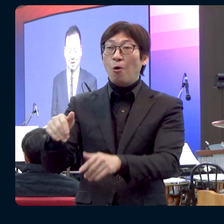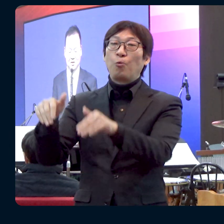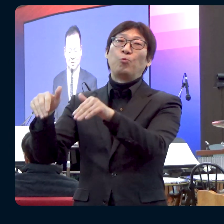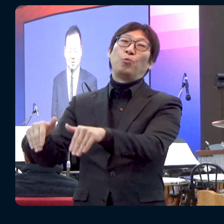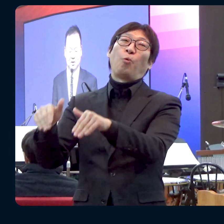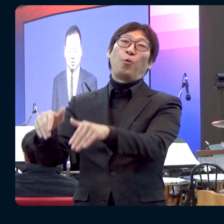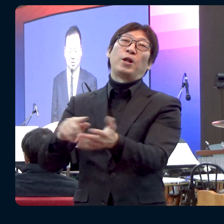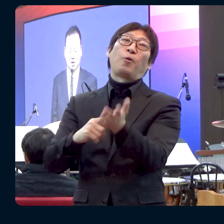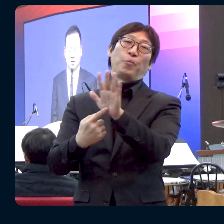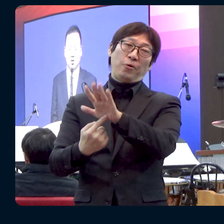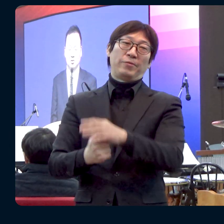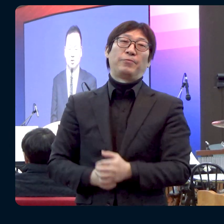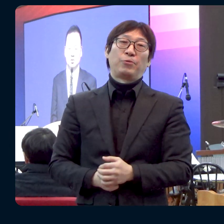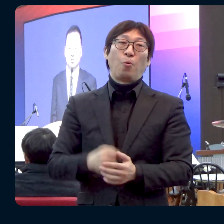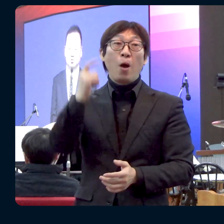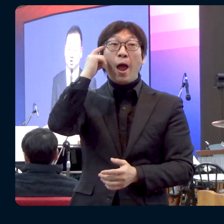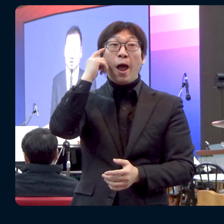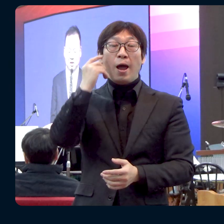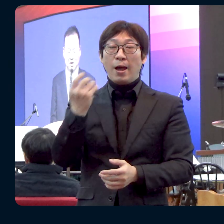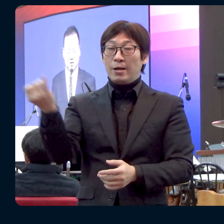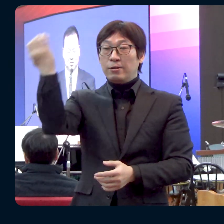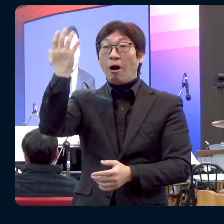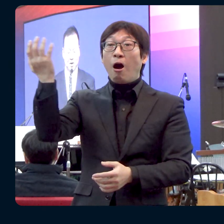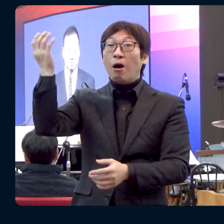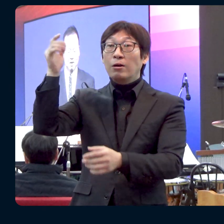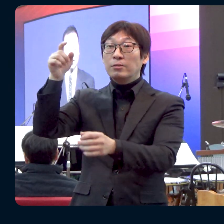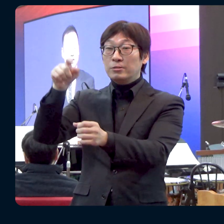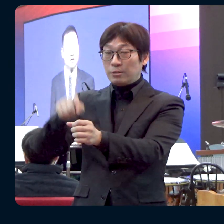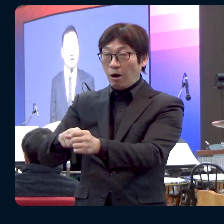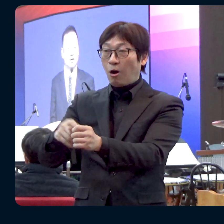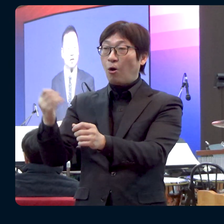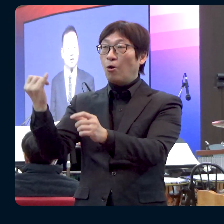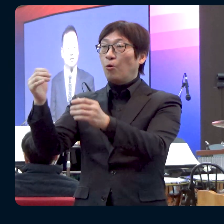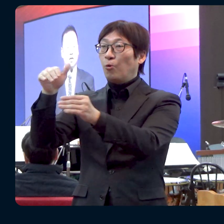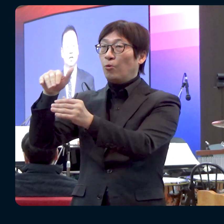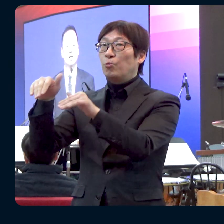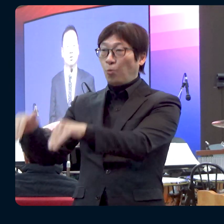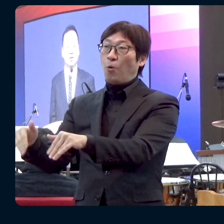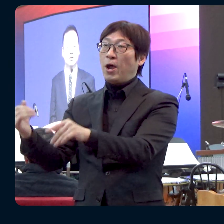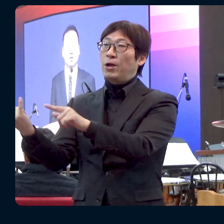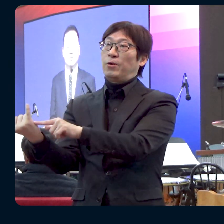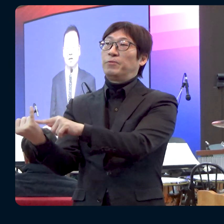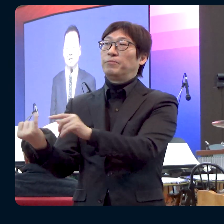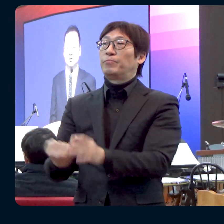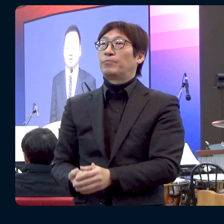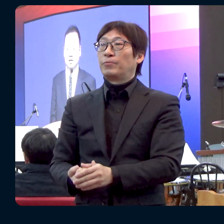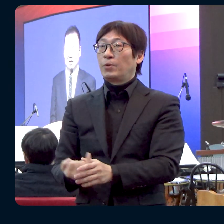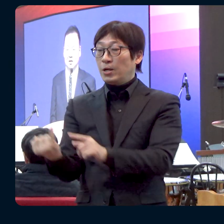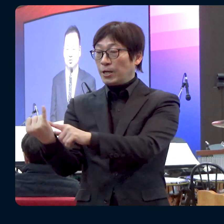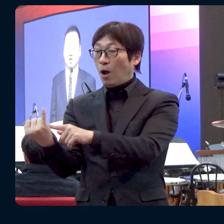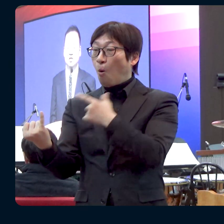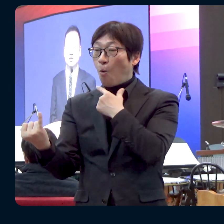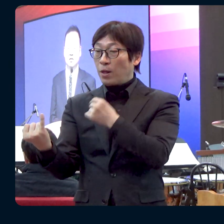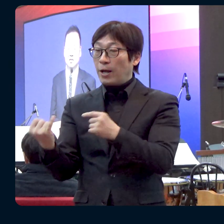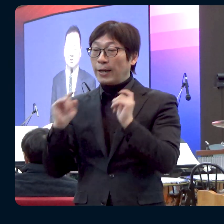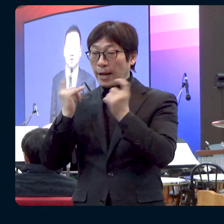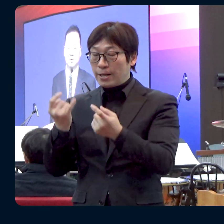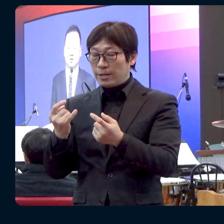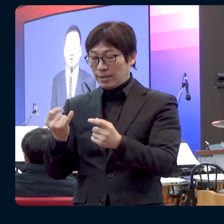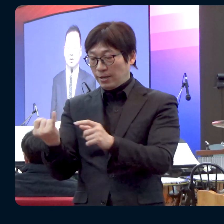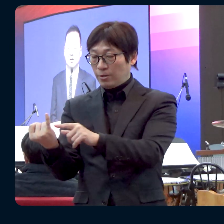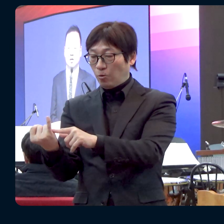이유 때문입니다. 첫 번째로 영적으로 귀신의 노예입니다. 자기가 원해서 이 말을 하는 것이 아니라